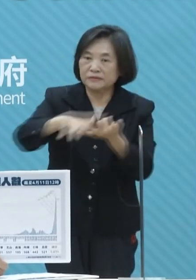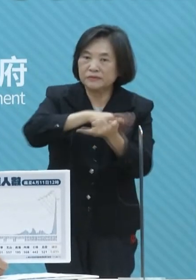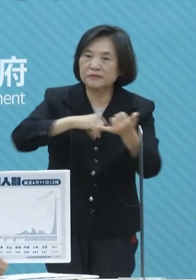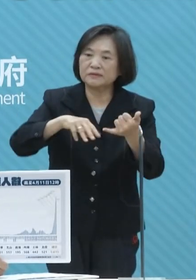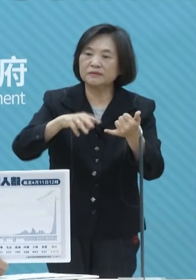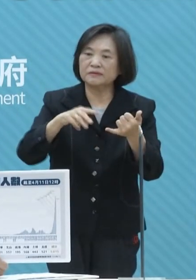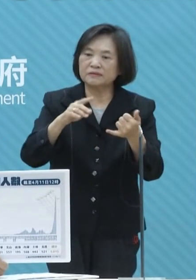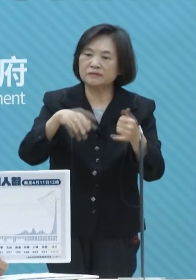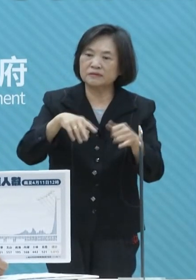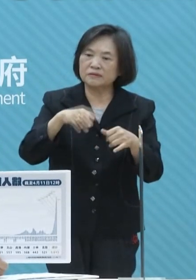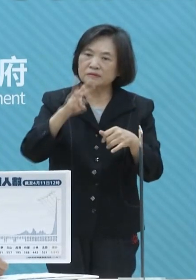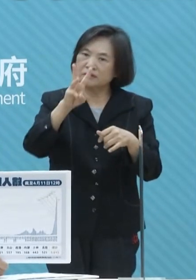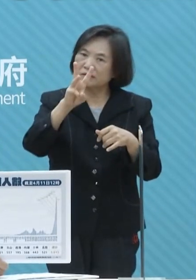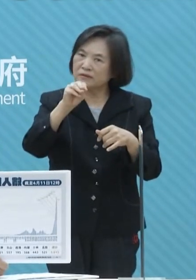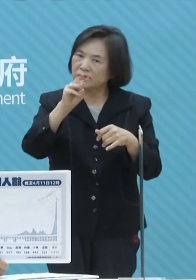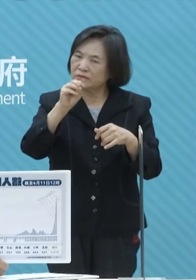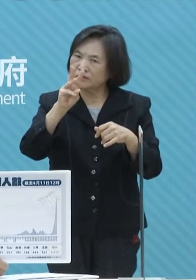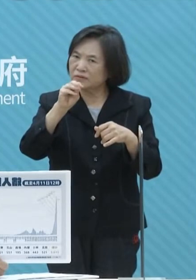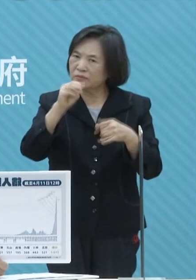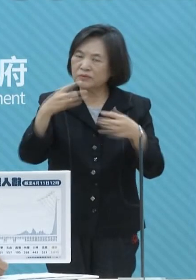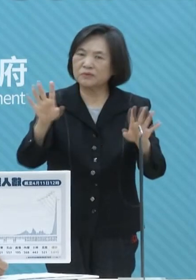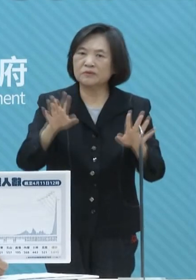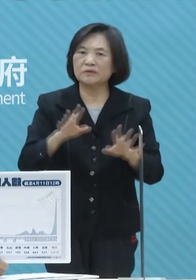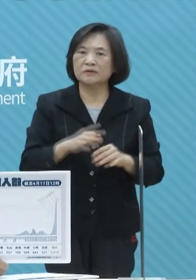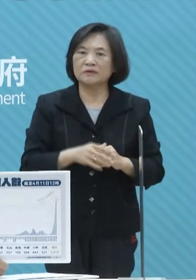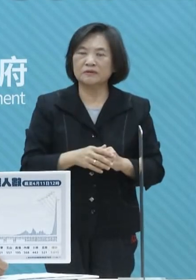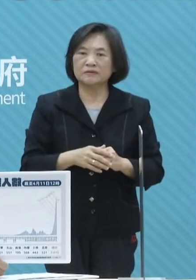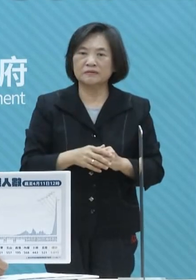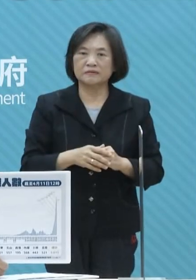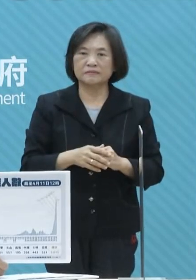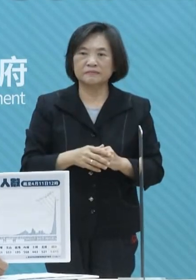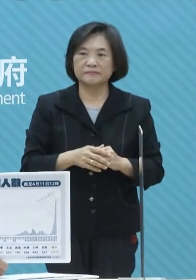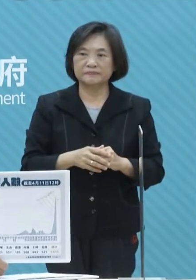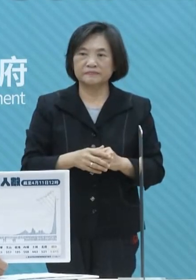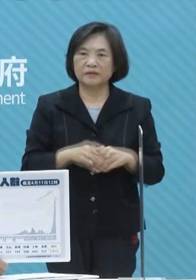概是3.2万，这个就影响很大，